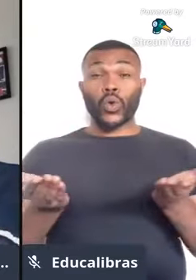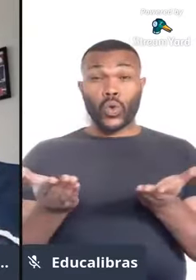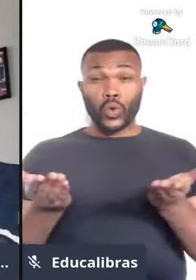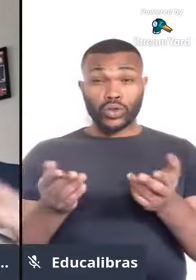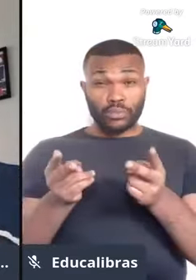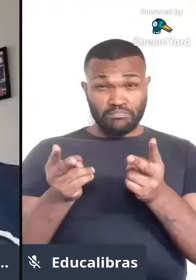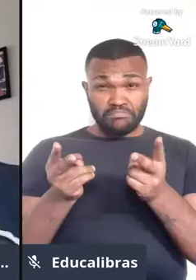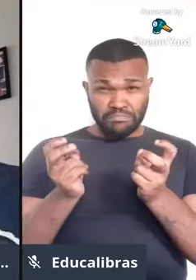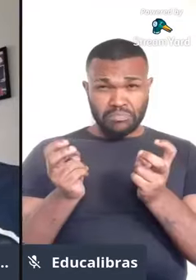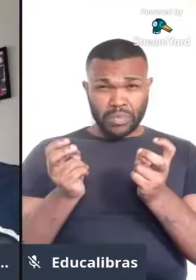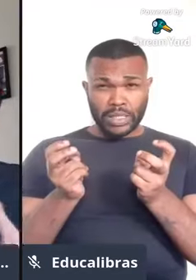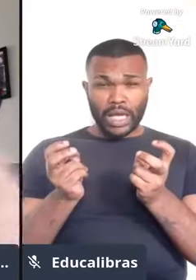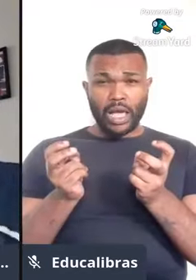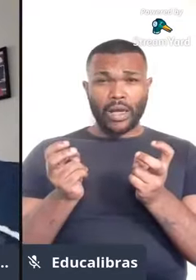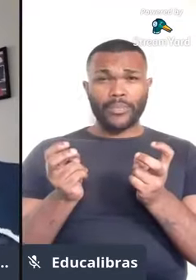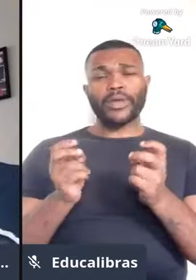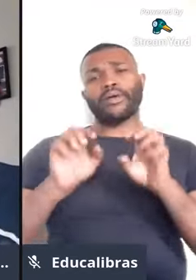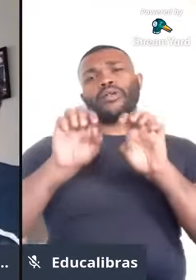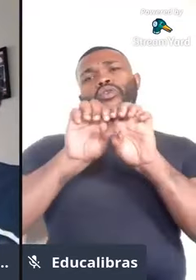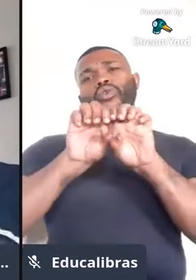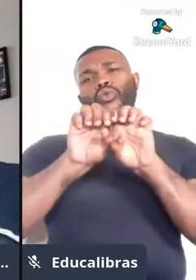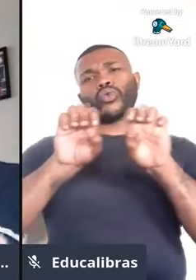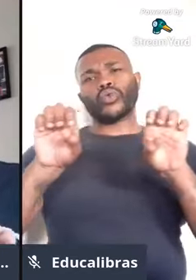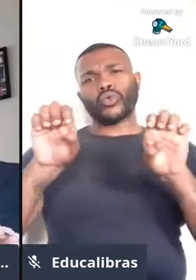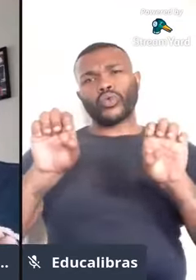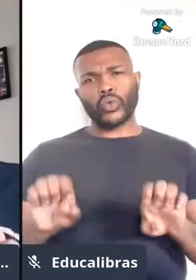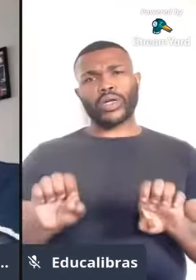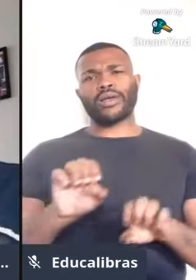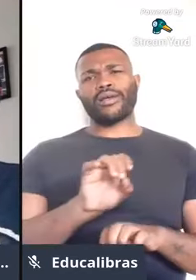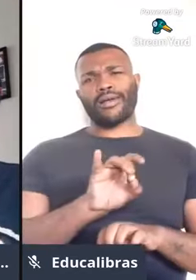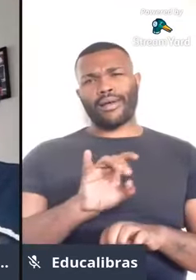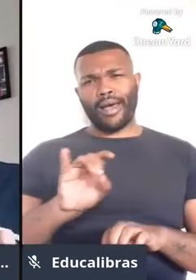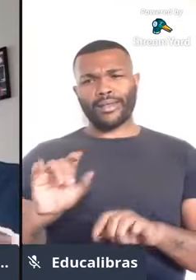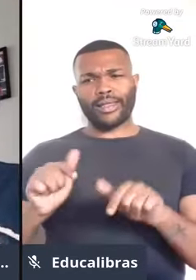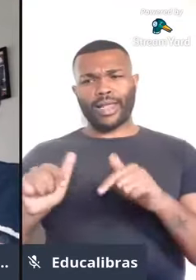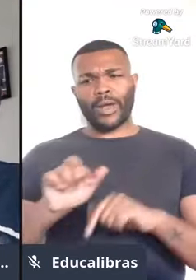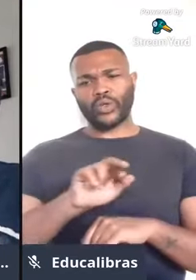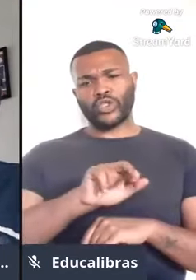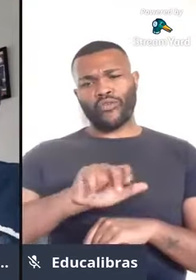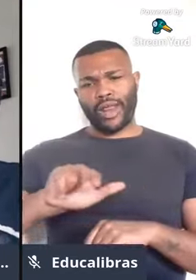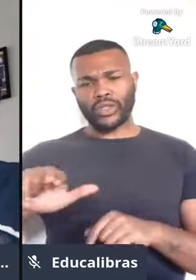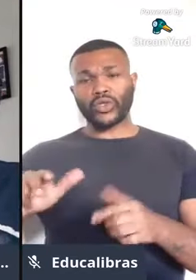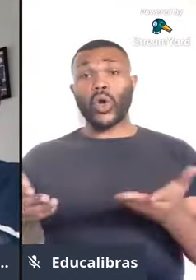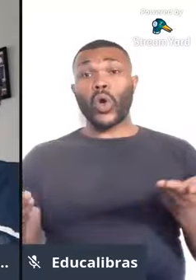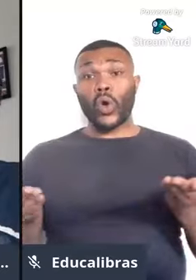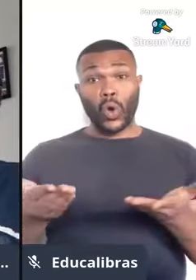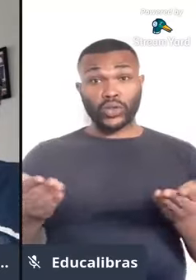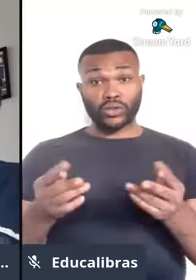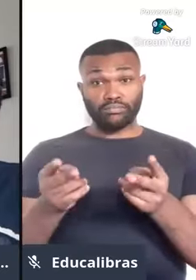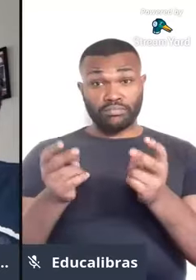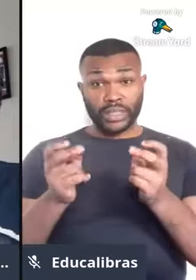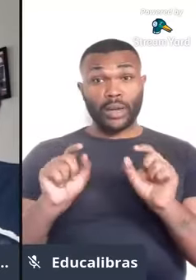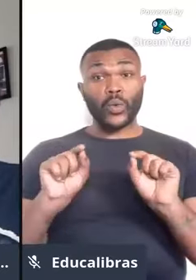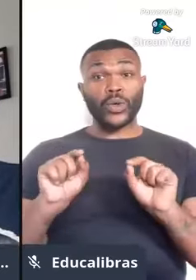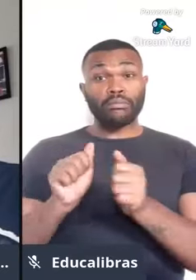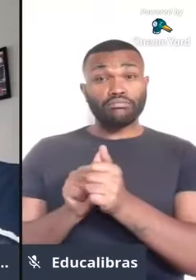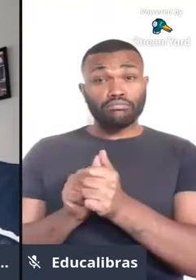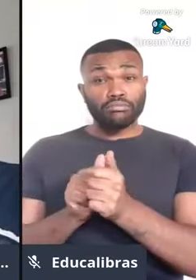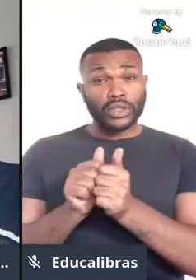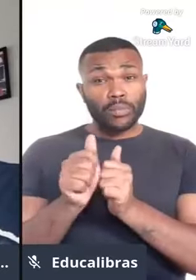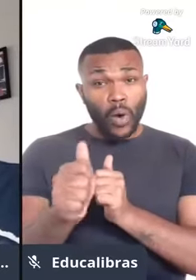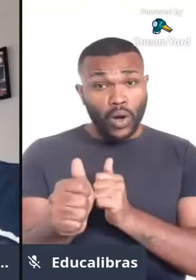evidentemente que as estruturas para cada veículo são diferentes, mas você consegue perceber que a cobertura do esporte